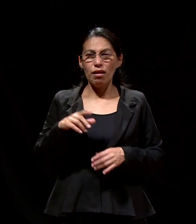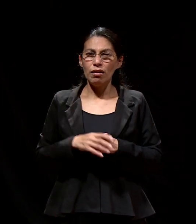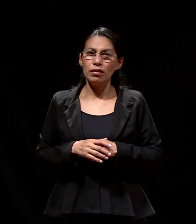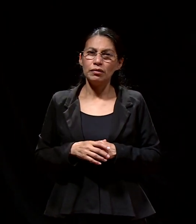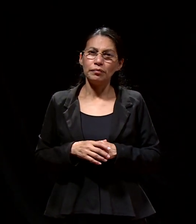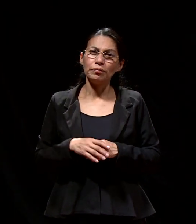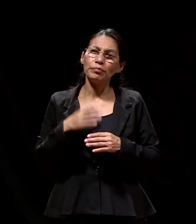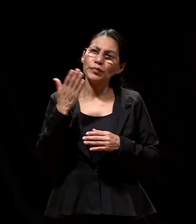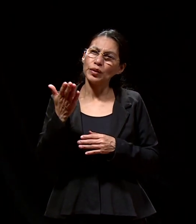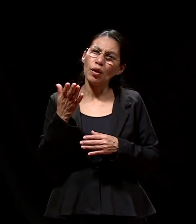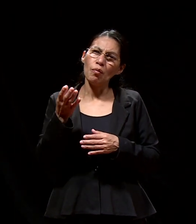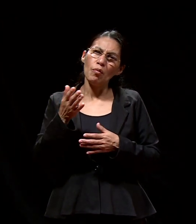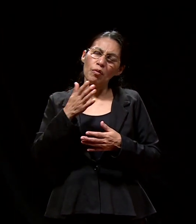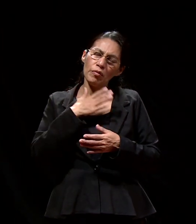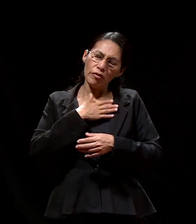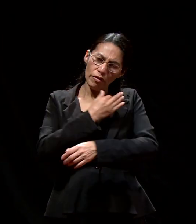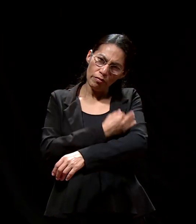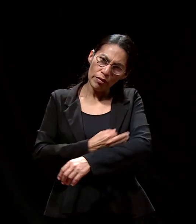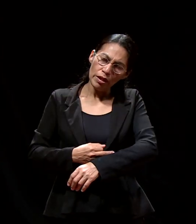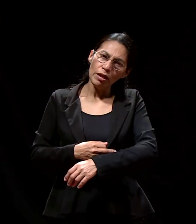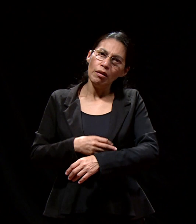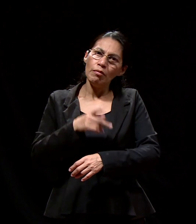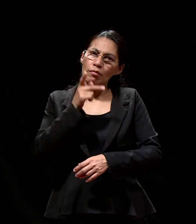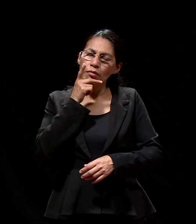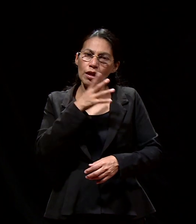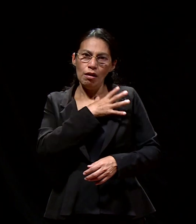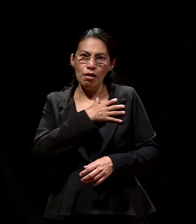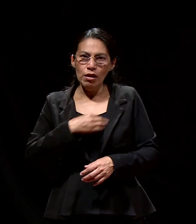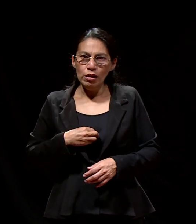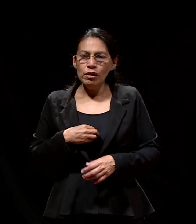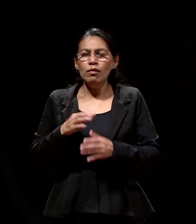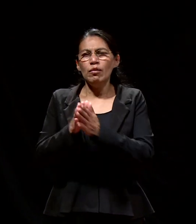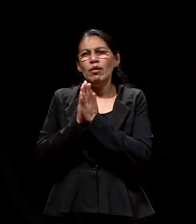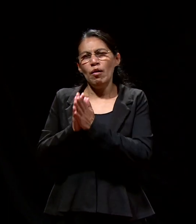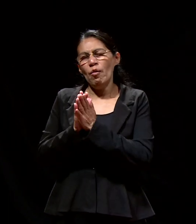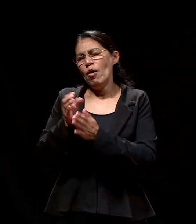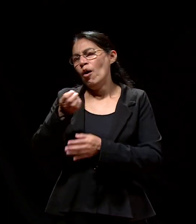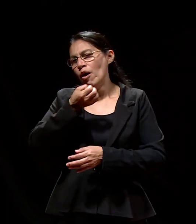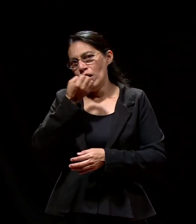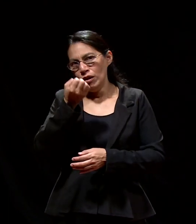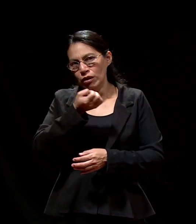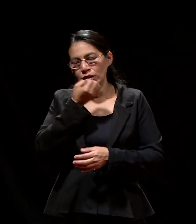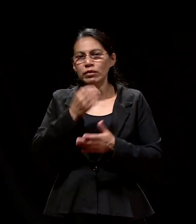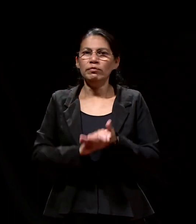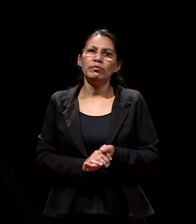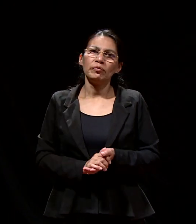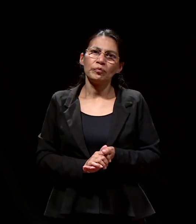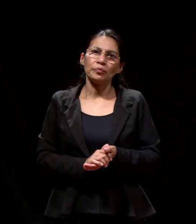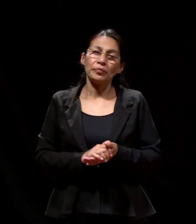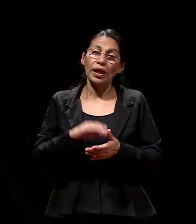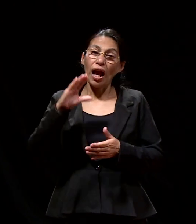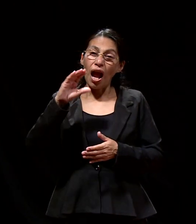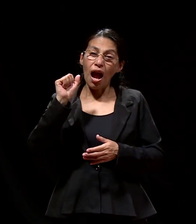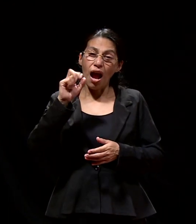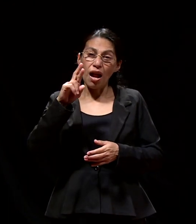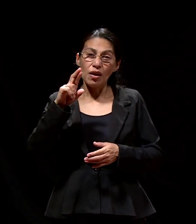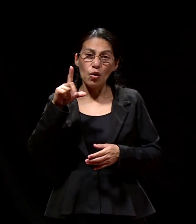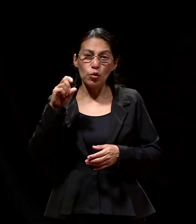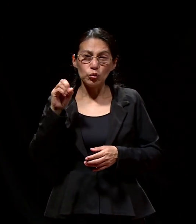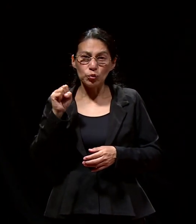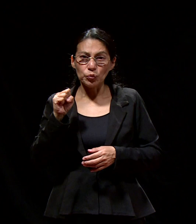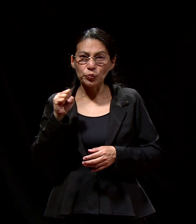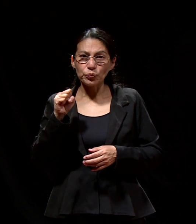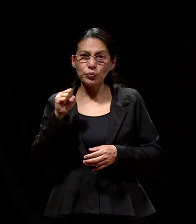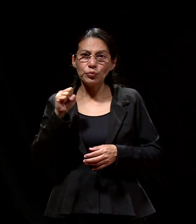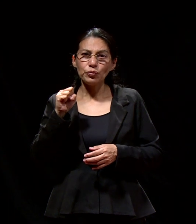desde Tijuana Baja California vamos a estar hablando por tu familia Ezequiel soy Carlos